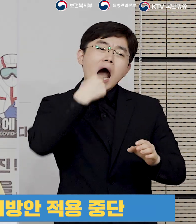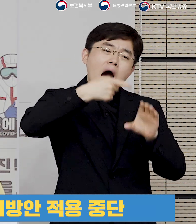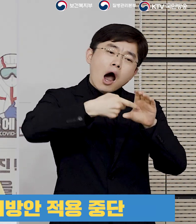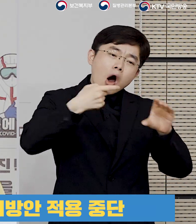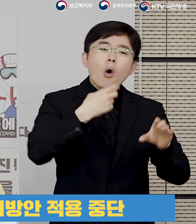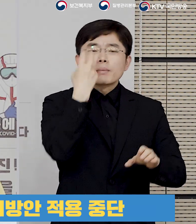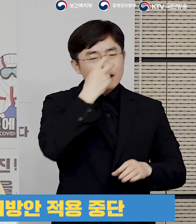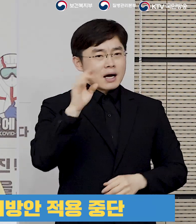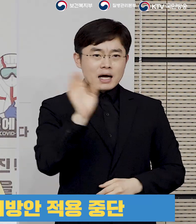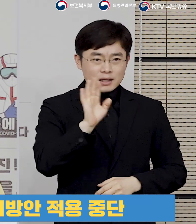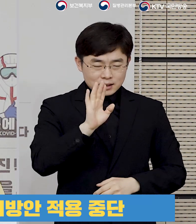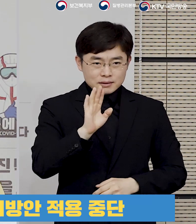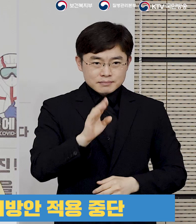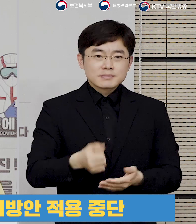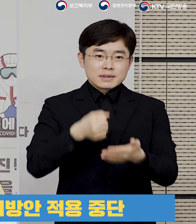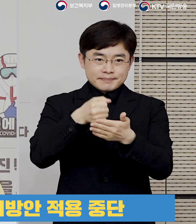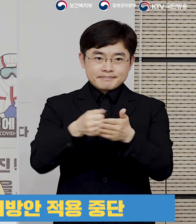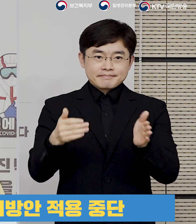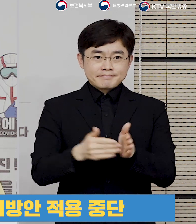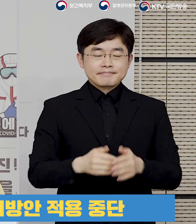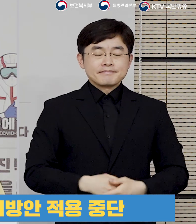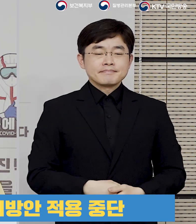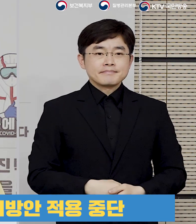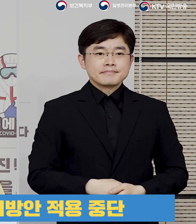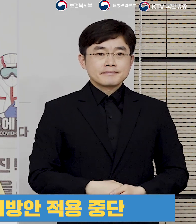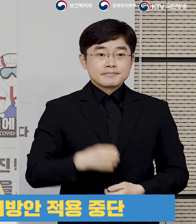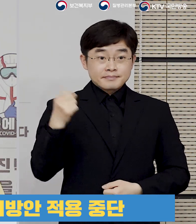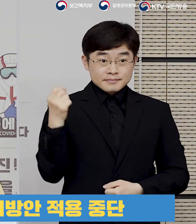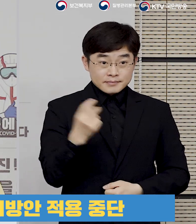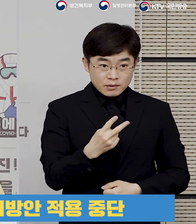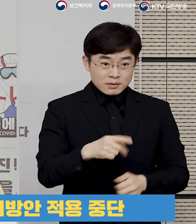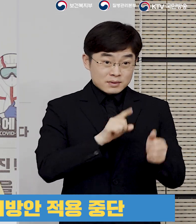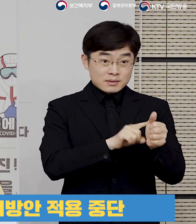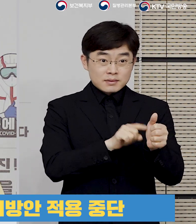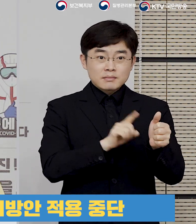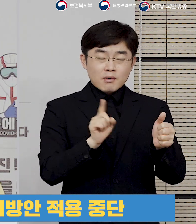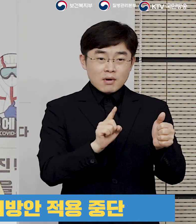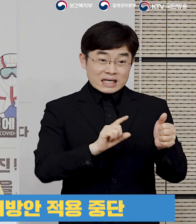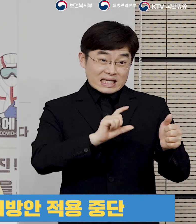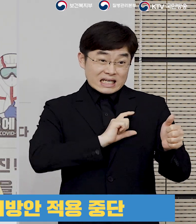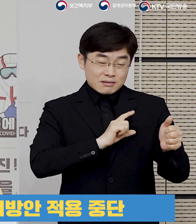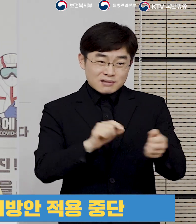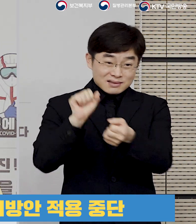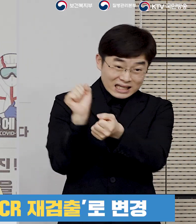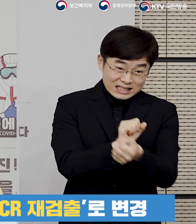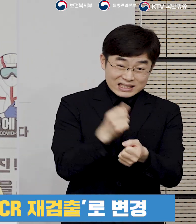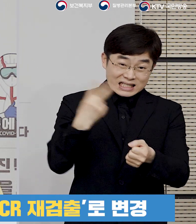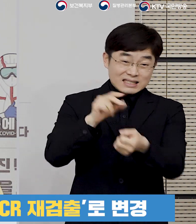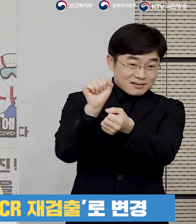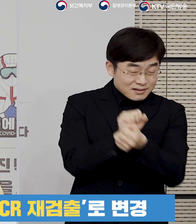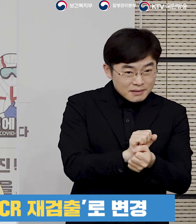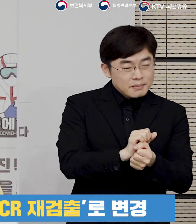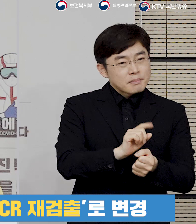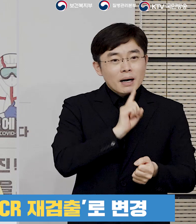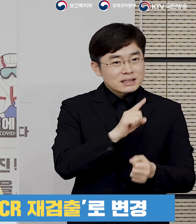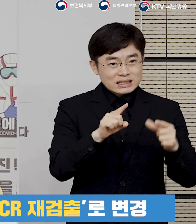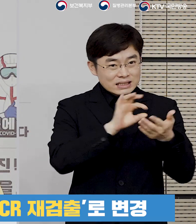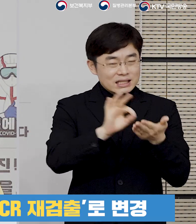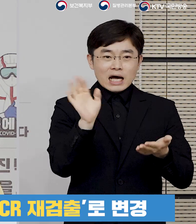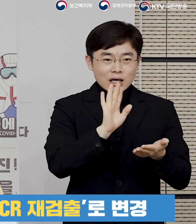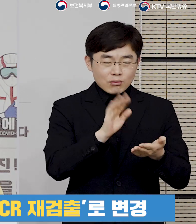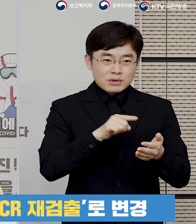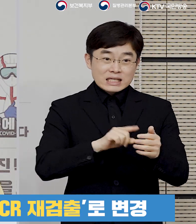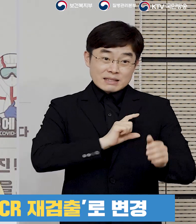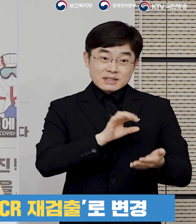등에 복귀한 경우 음성 결과를 확인하지 않아도 되는 것으로 지침을 변경할 것입니다. 아울러